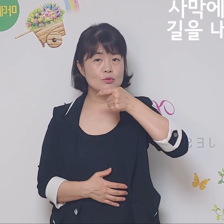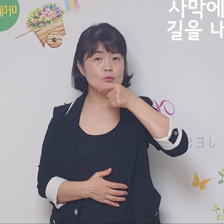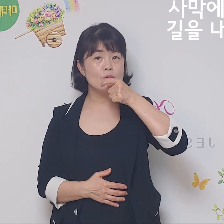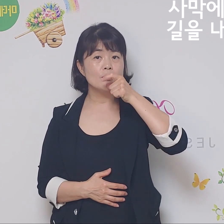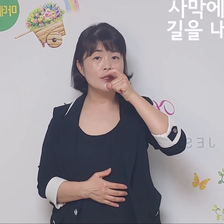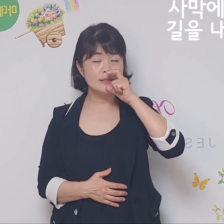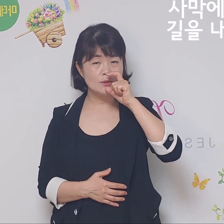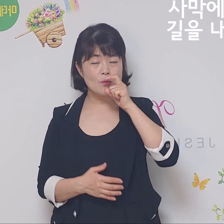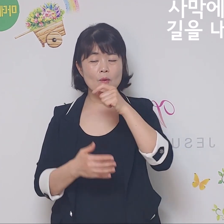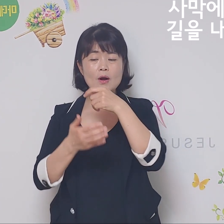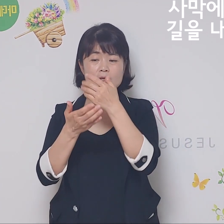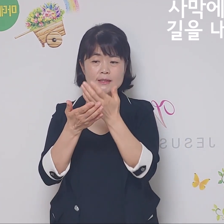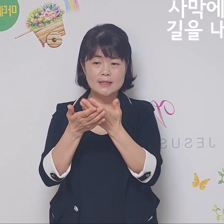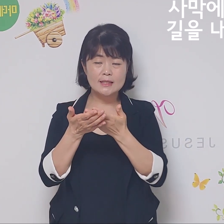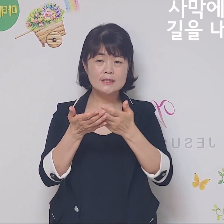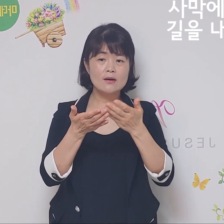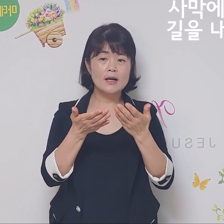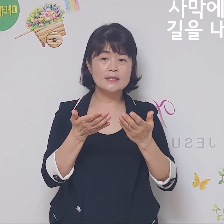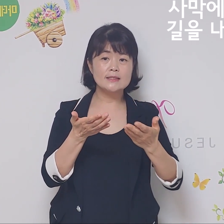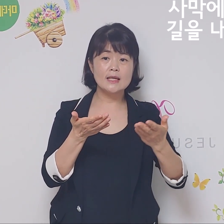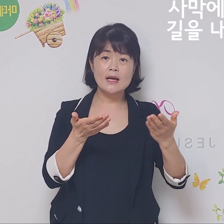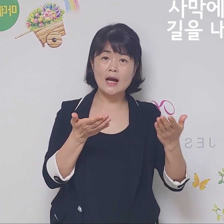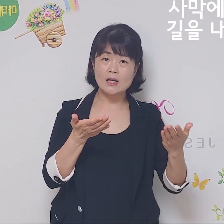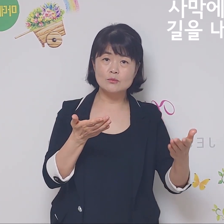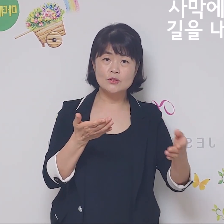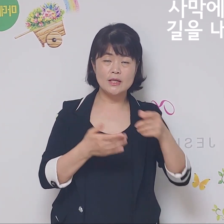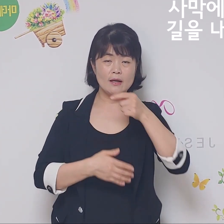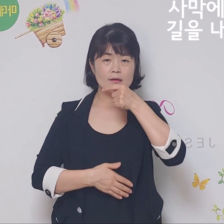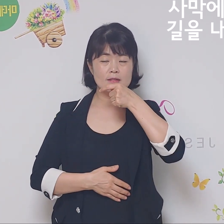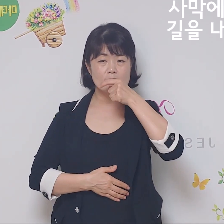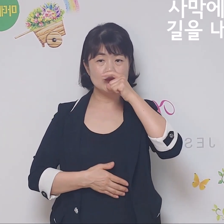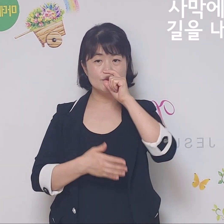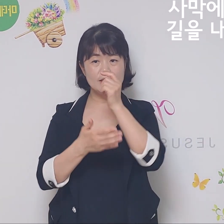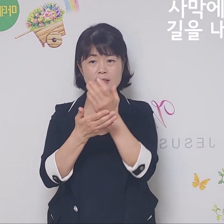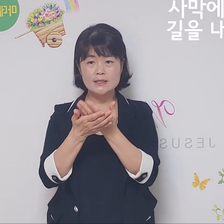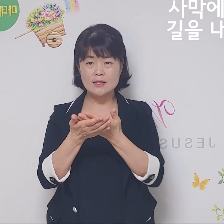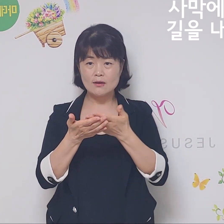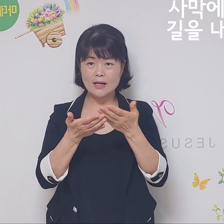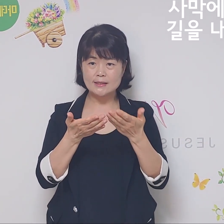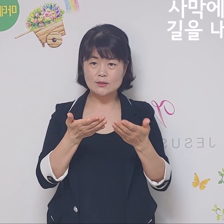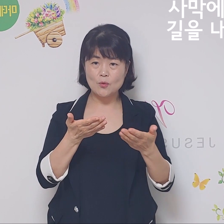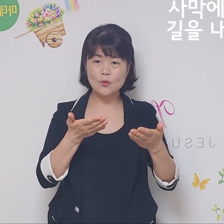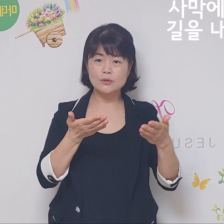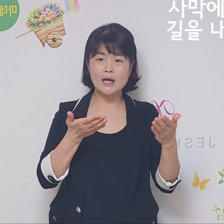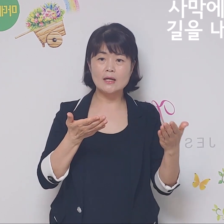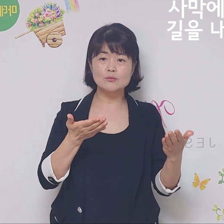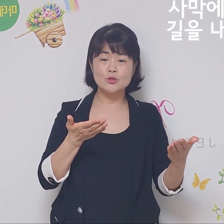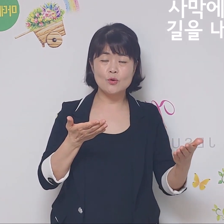물을 표현하시고 그게 흘러가는 게 강물이에요. 그래서 물이 흘러가는 곳,